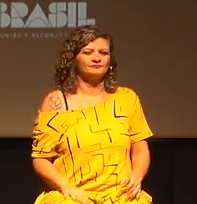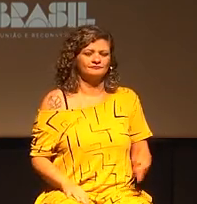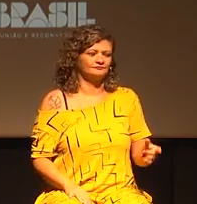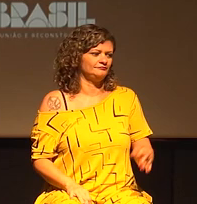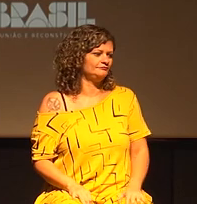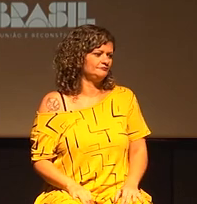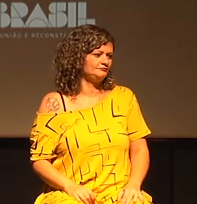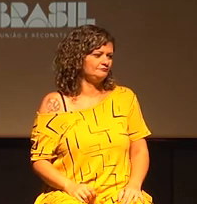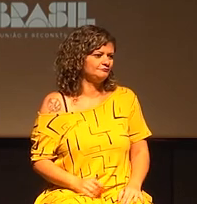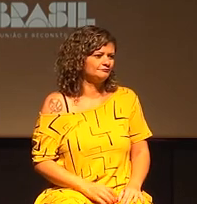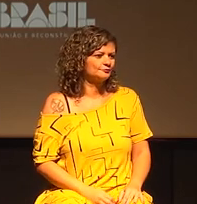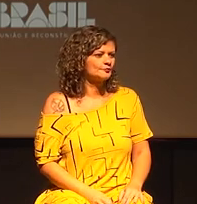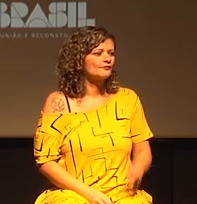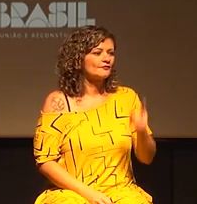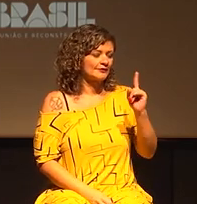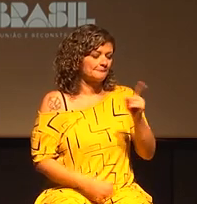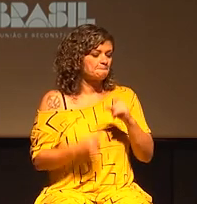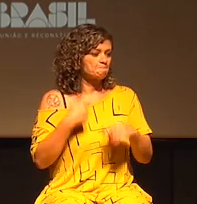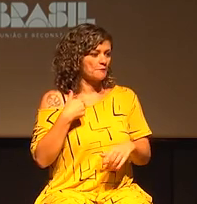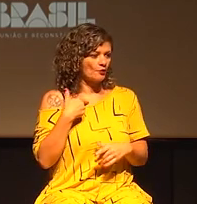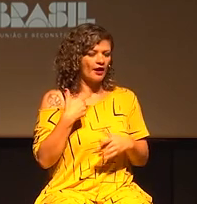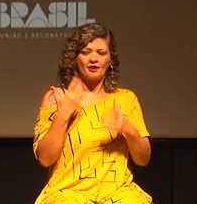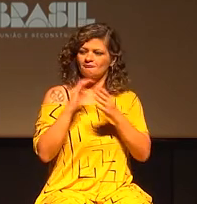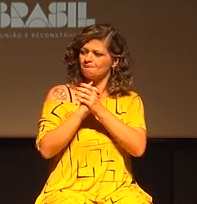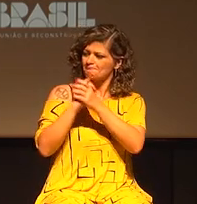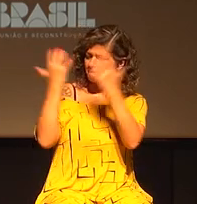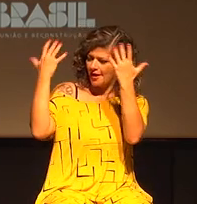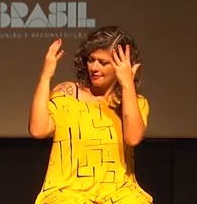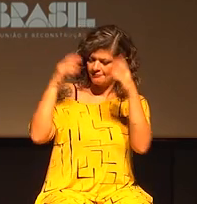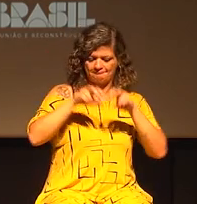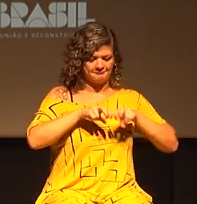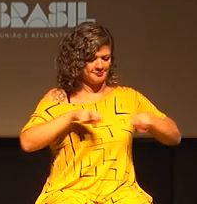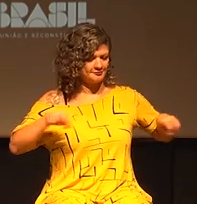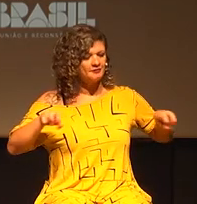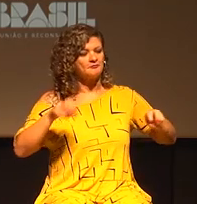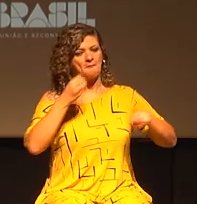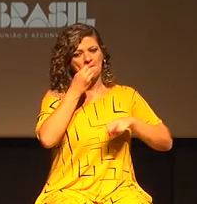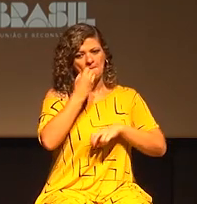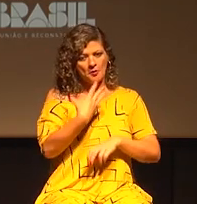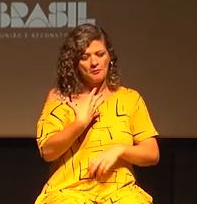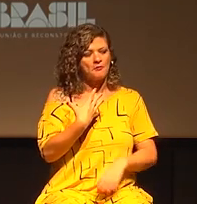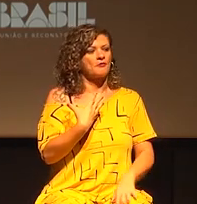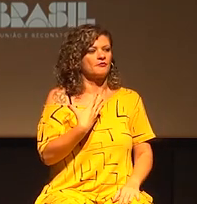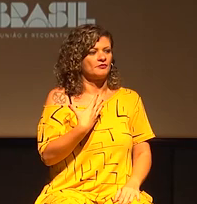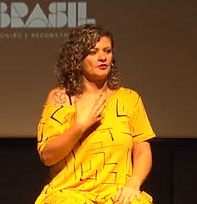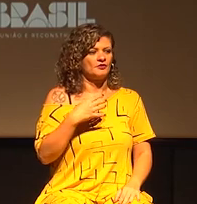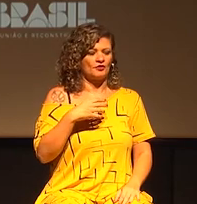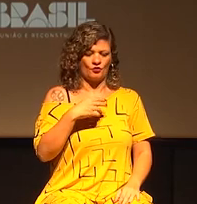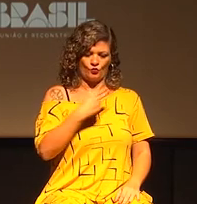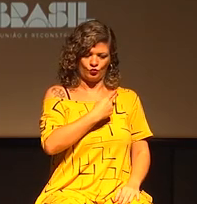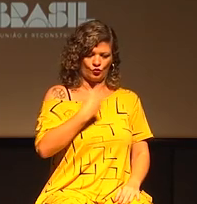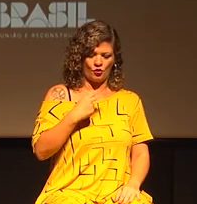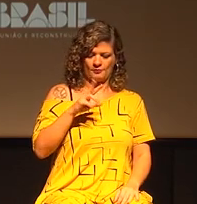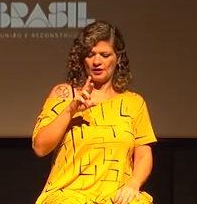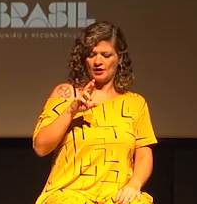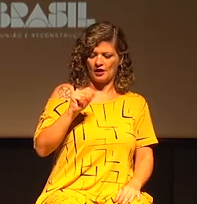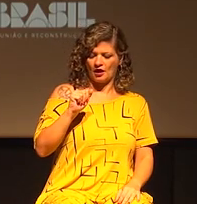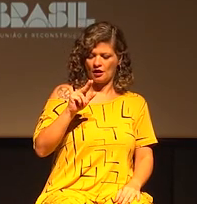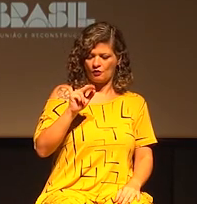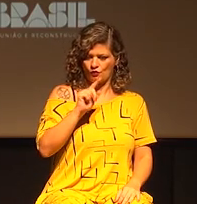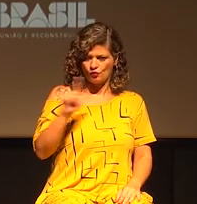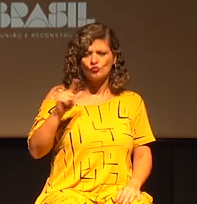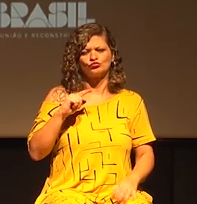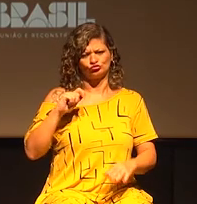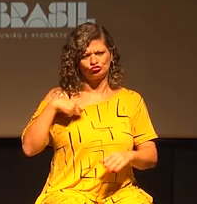aqui então gente eh bem eu queria parabenizar a mesa né realmente foi muito boa né então eu sou ralu né eu eu sou